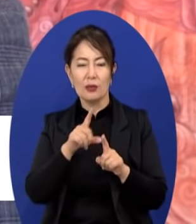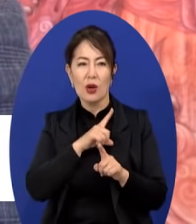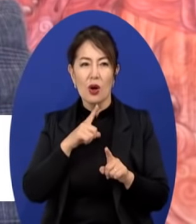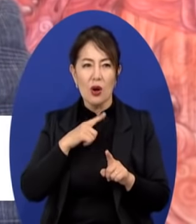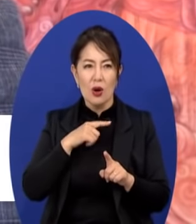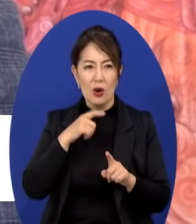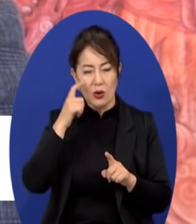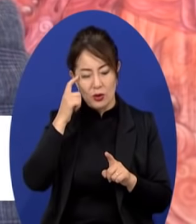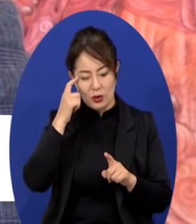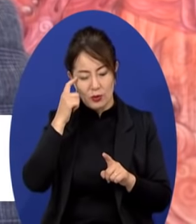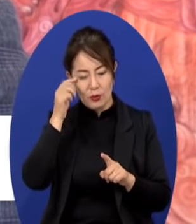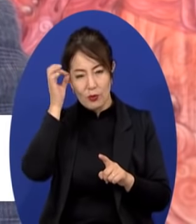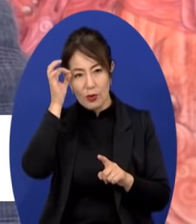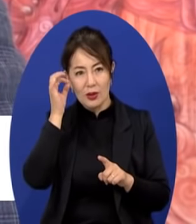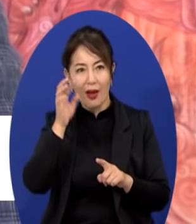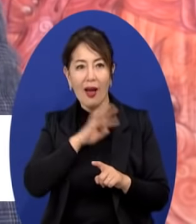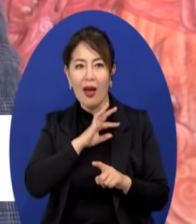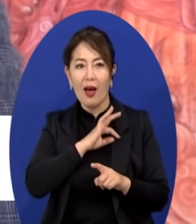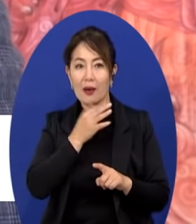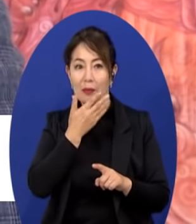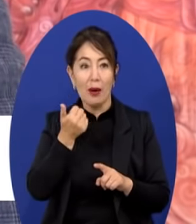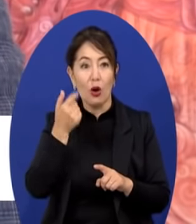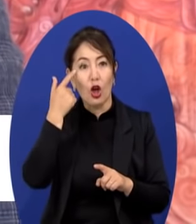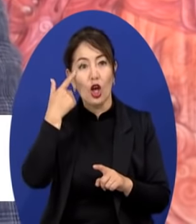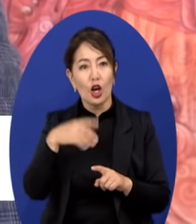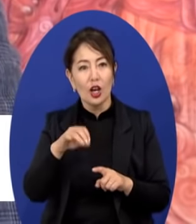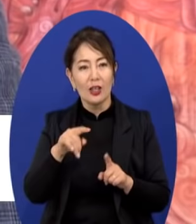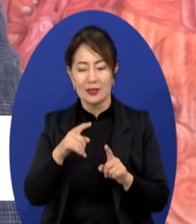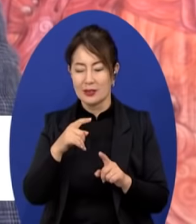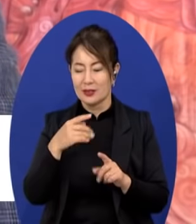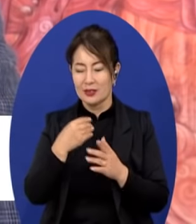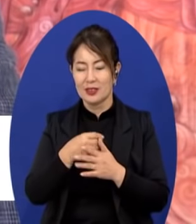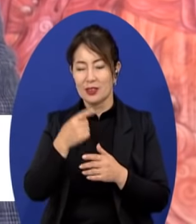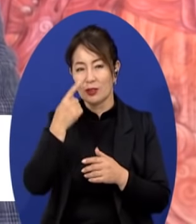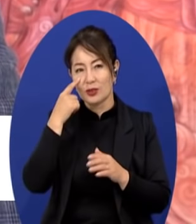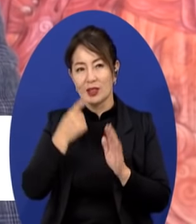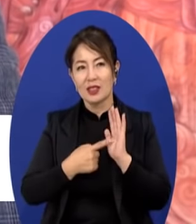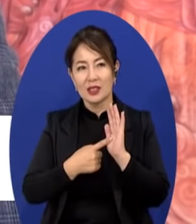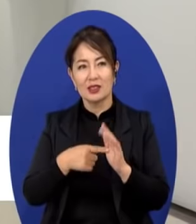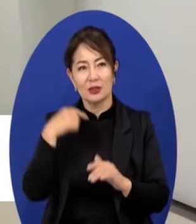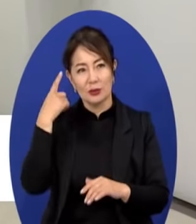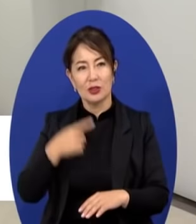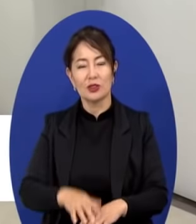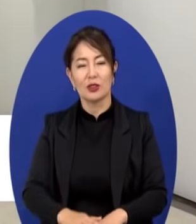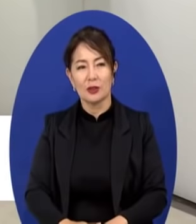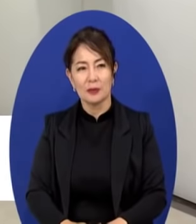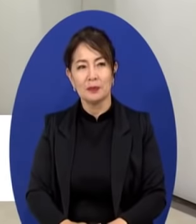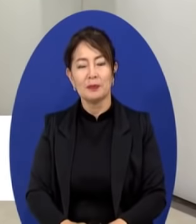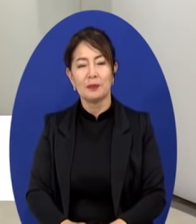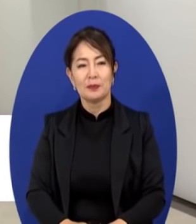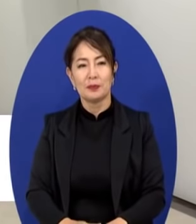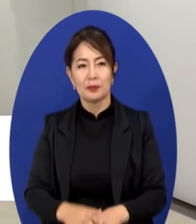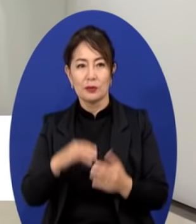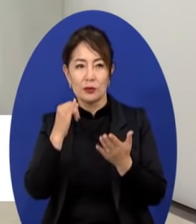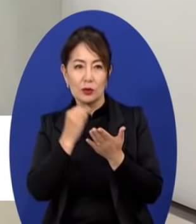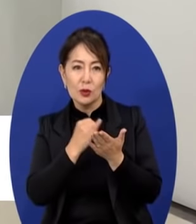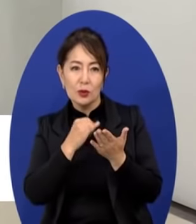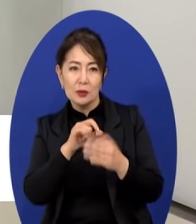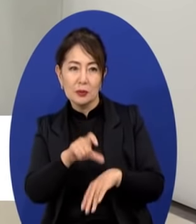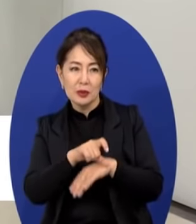цагаан бодолтой нэг гивэн айж эмээгээд байгаа ч юм байхгүй. Энэ дээрээ илэрхийлж байгаа гэж би бодож байна. Уран зургийн